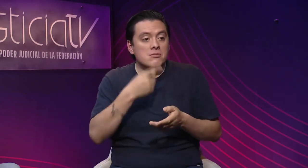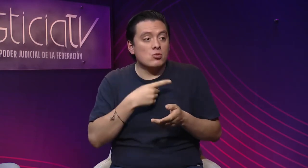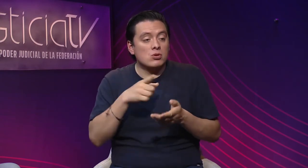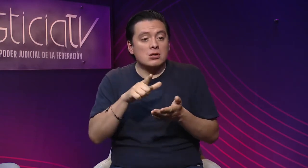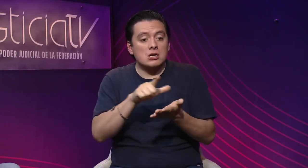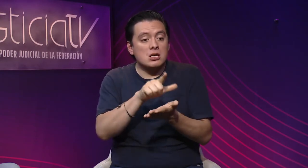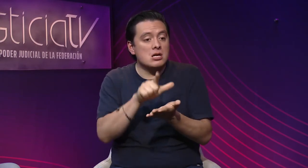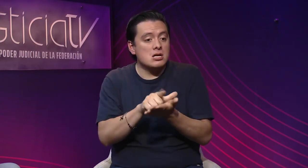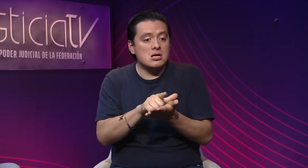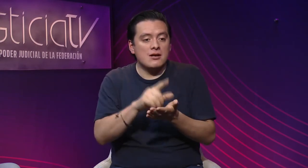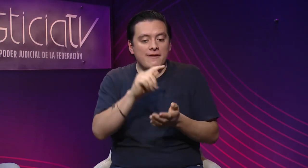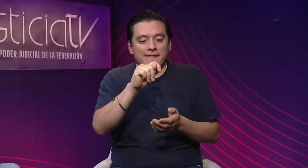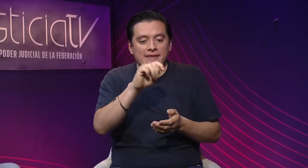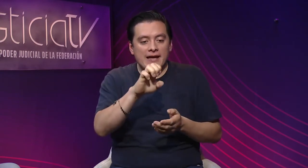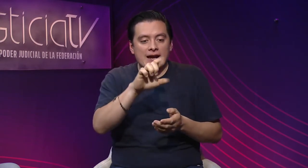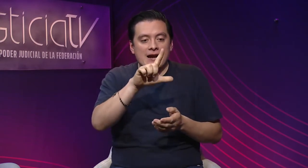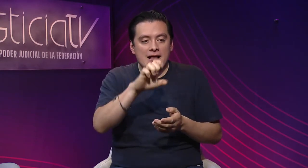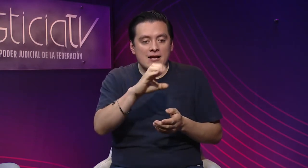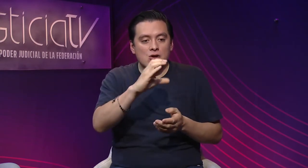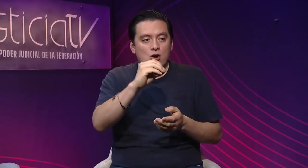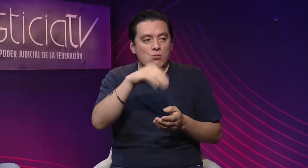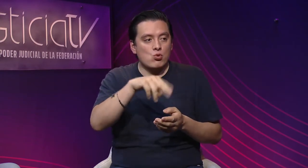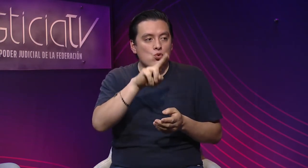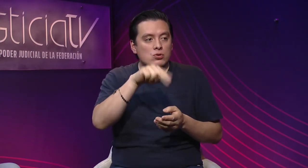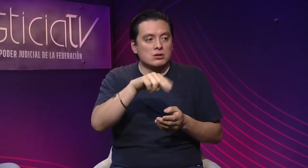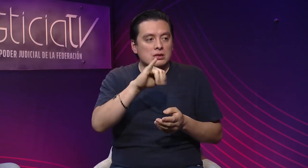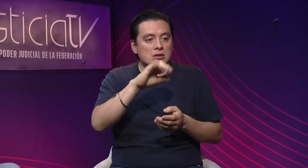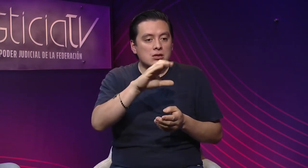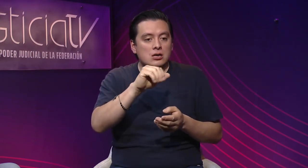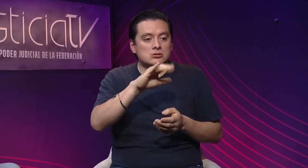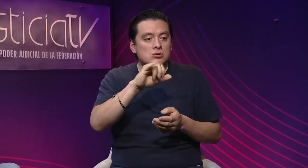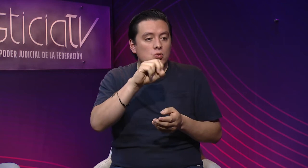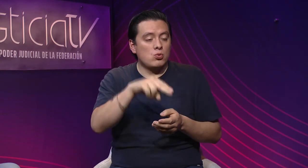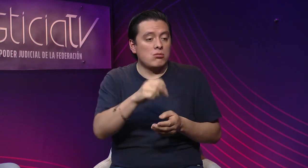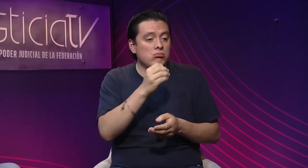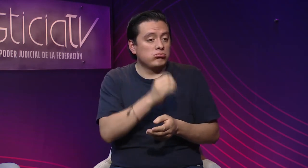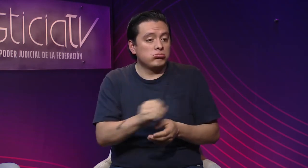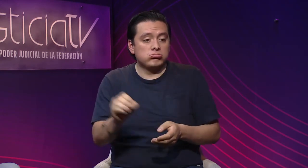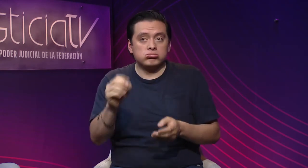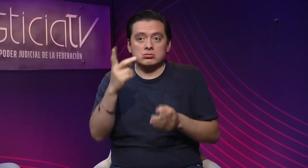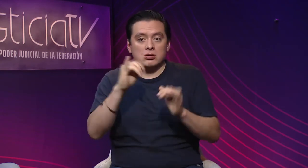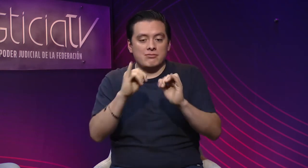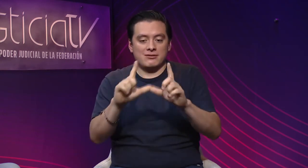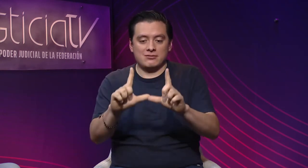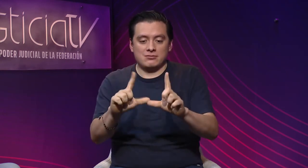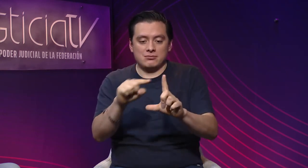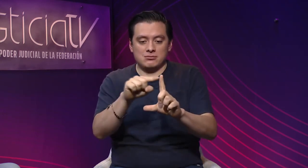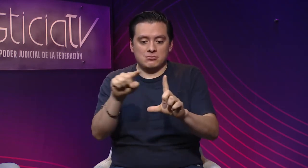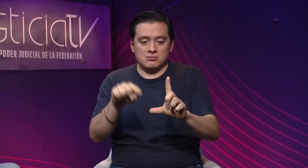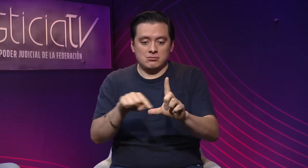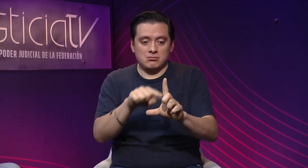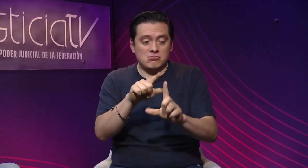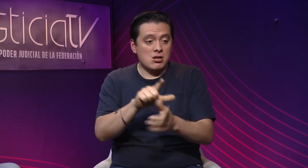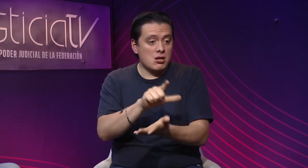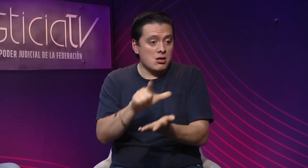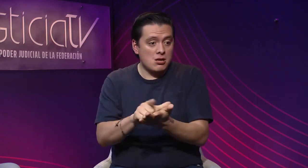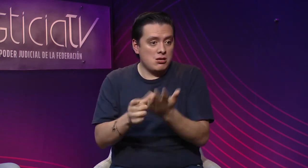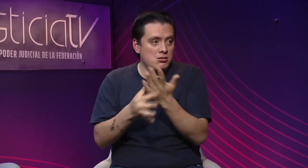Para que entonces nosotros digamos, yo necesito, yo quiero esto, yo quiero esto. Por ejemplo, la ley de telecomunicaciones instauró la necesidad de